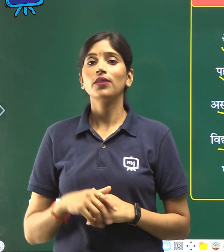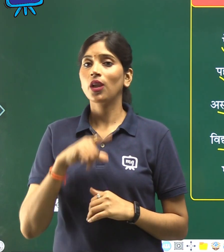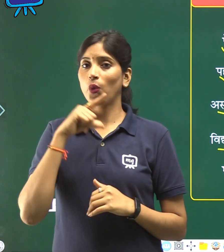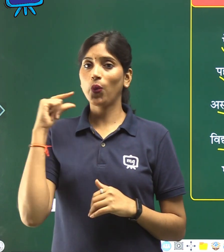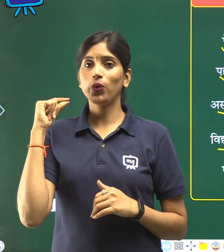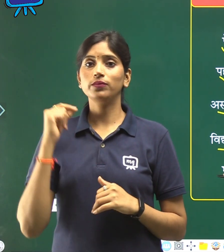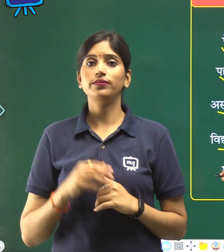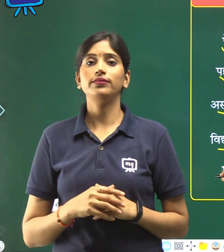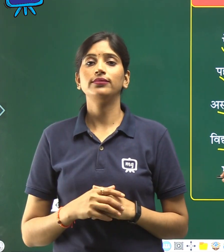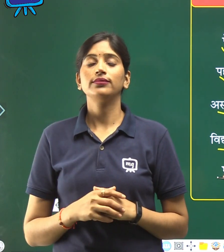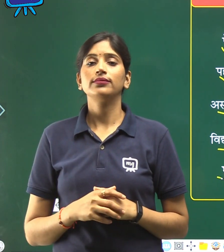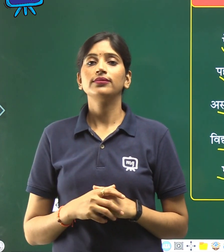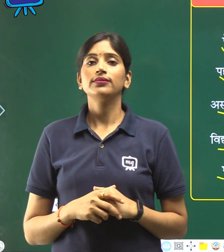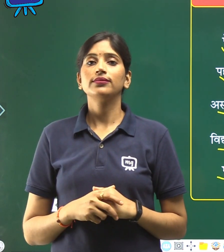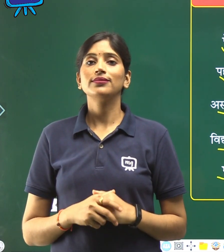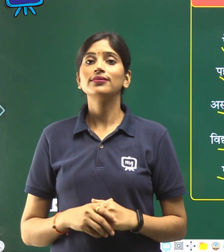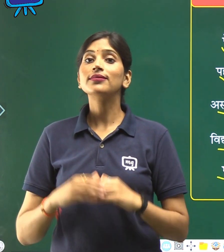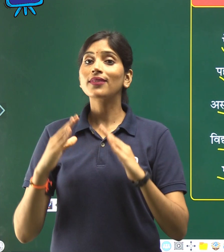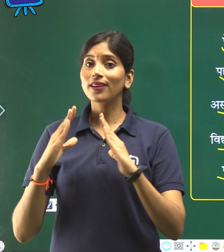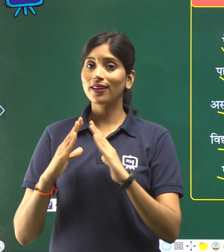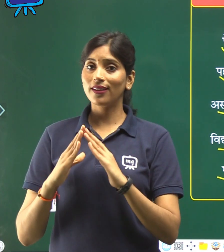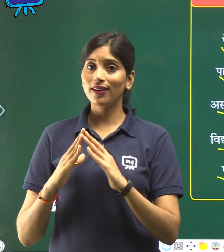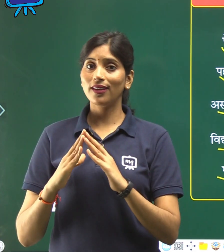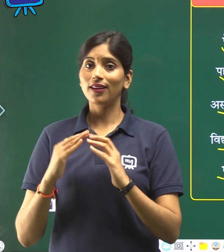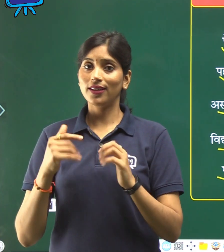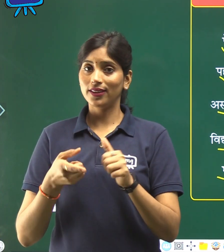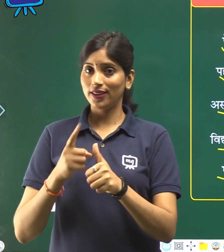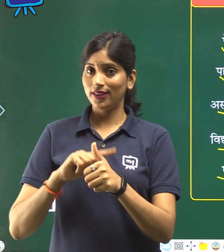और घर के लिए